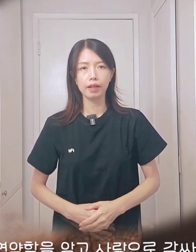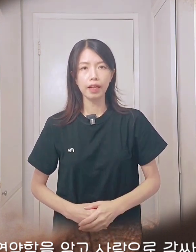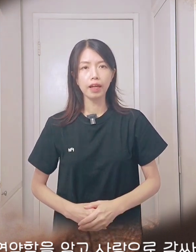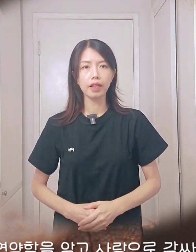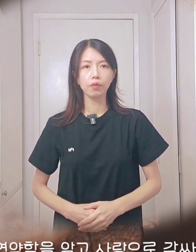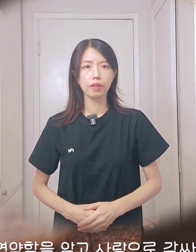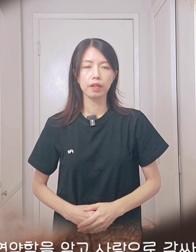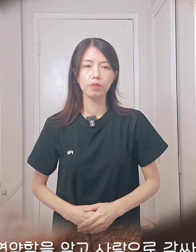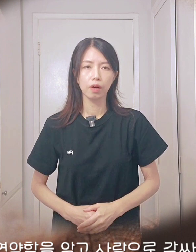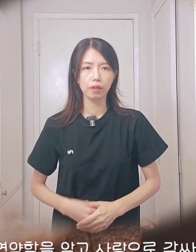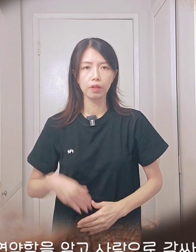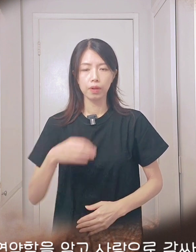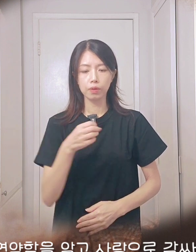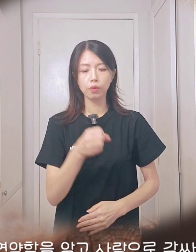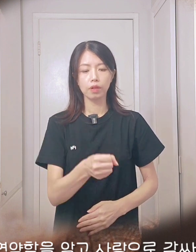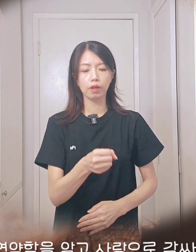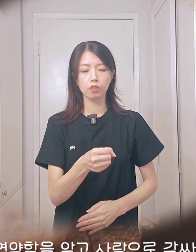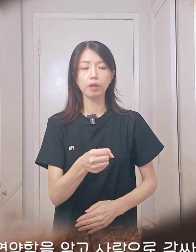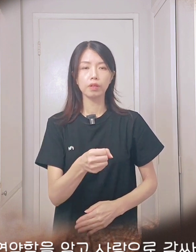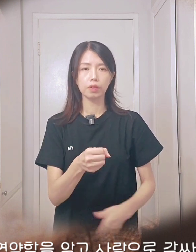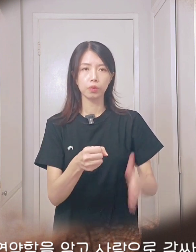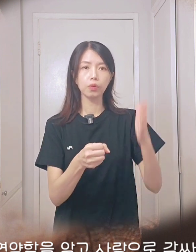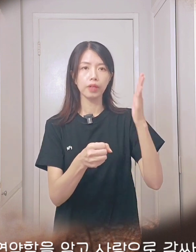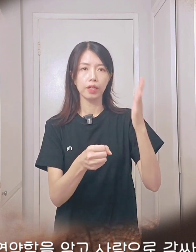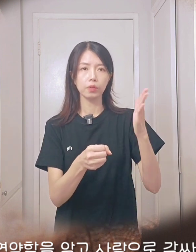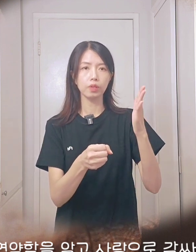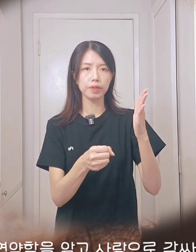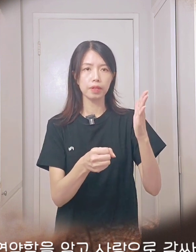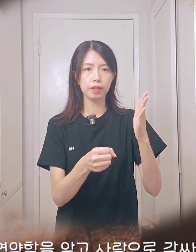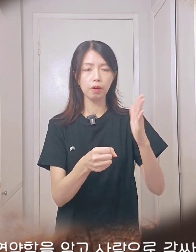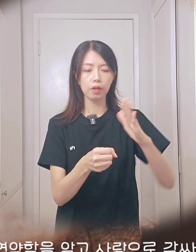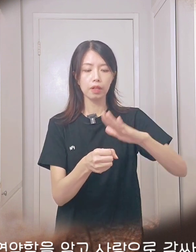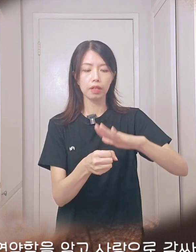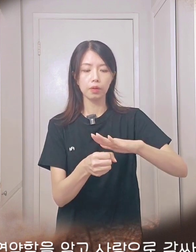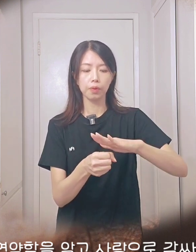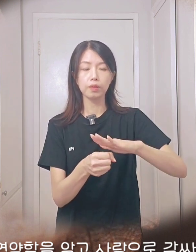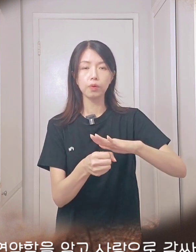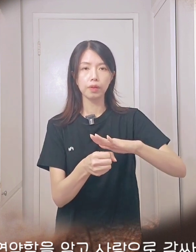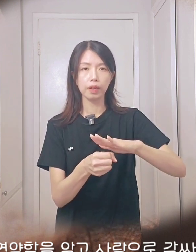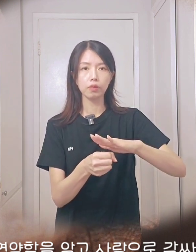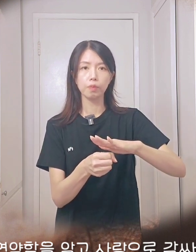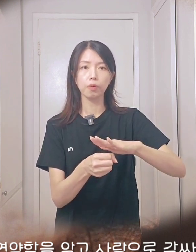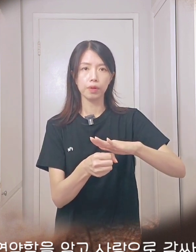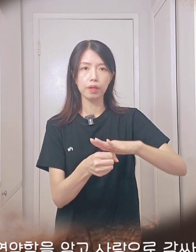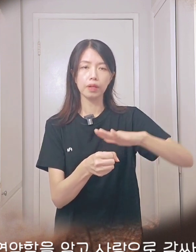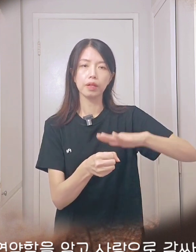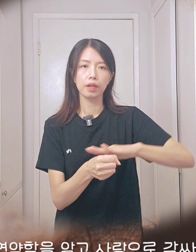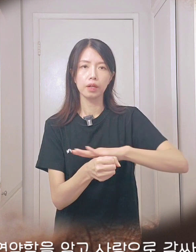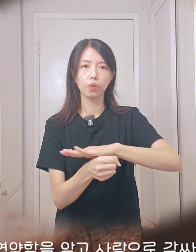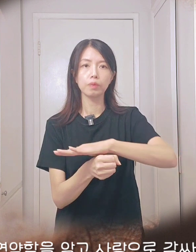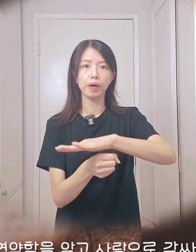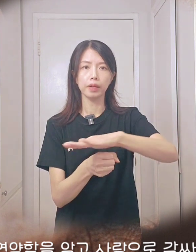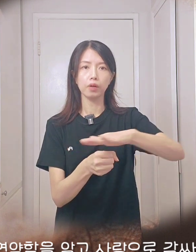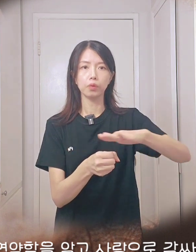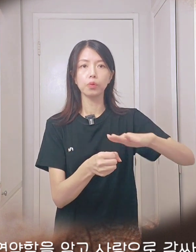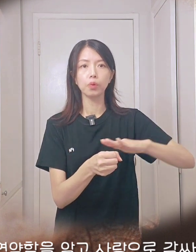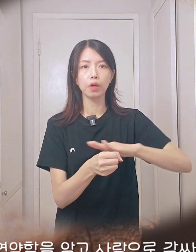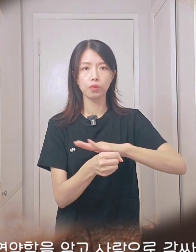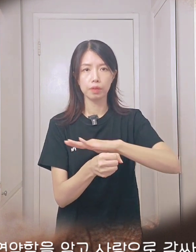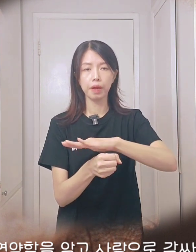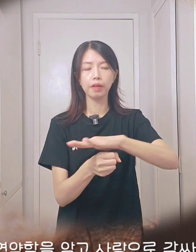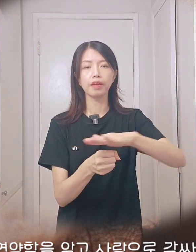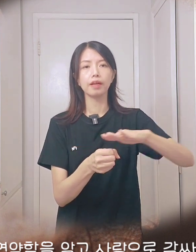알다. 사랑이라고 하는 뜻의 수어는 왼손을 이렇게 주먹 쥐시고 다른 손을 펴셔서 이 왼손의 주먹 위를 오른